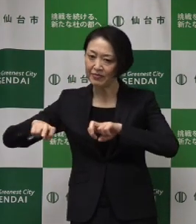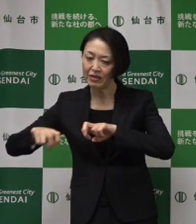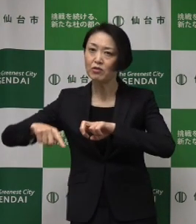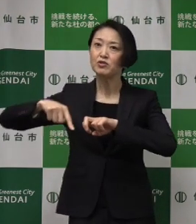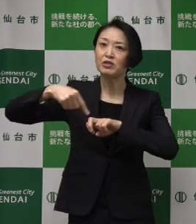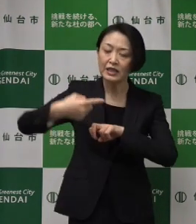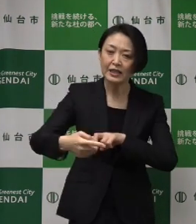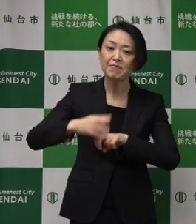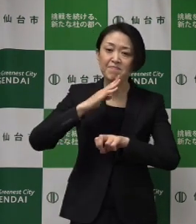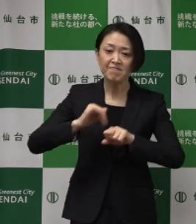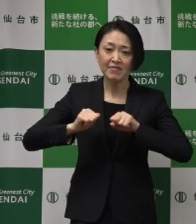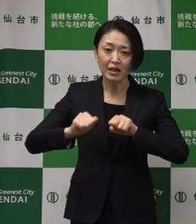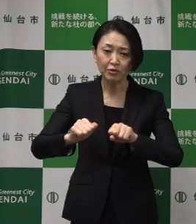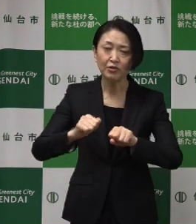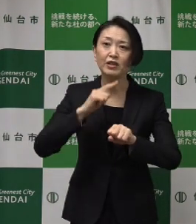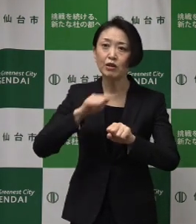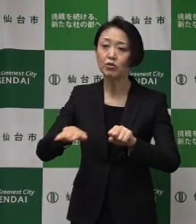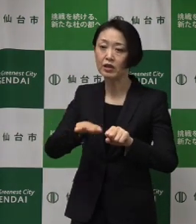わせてですね、